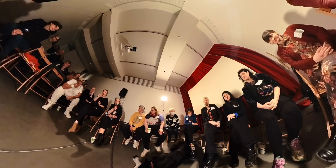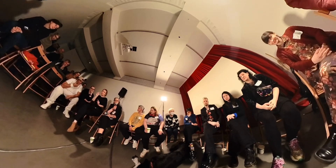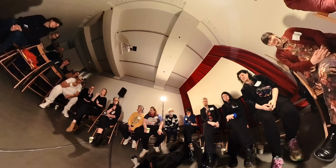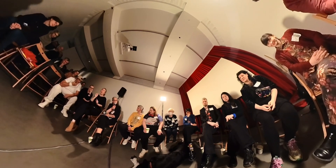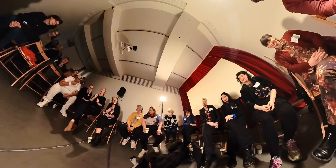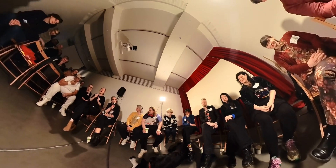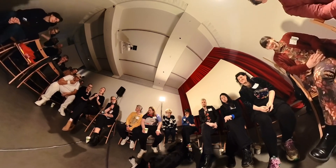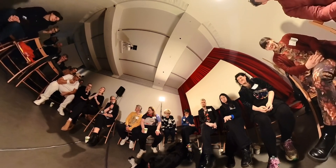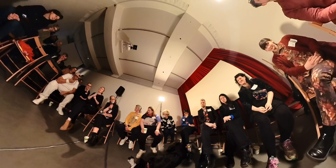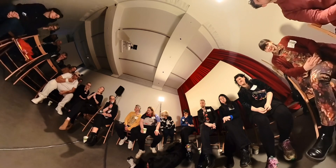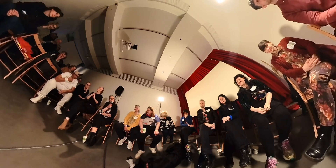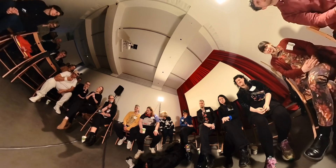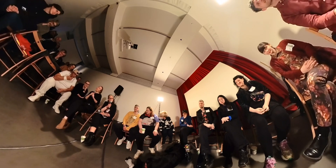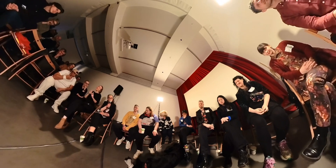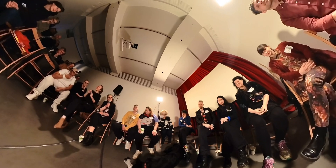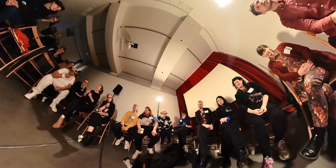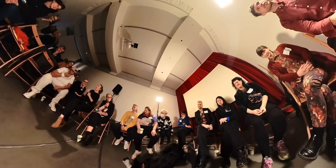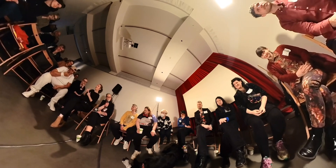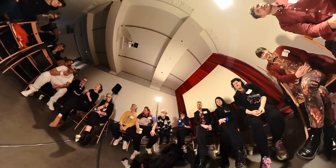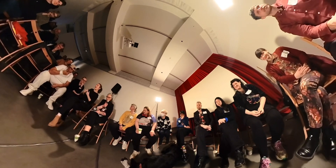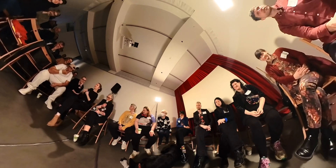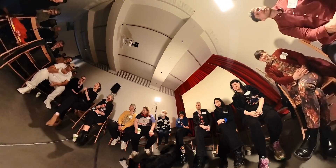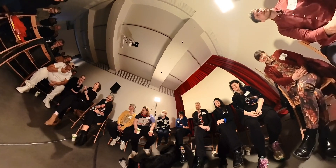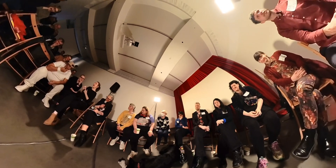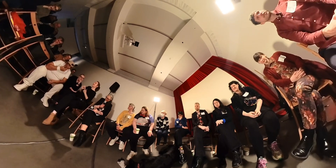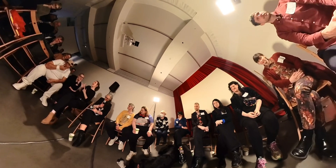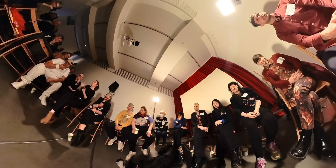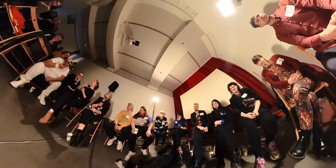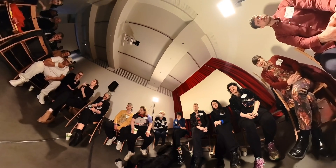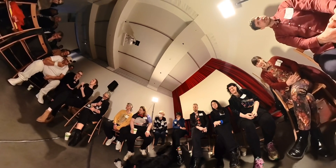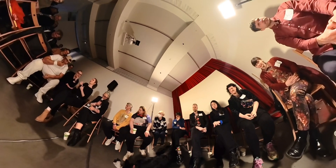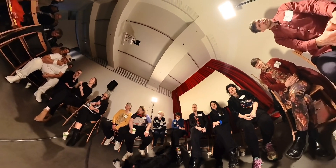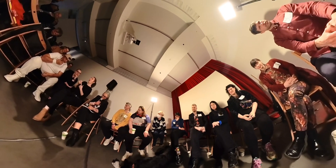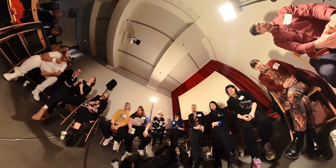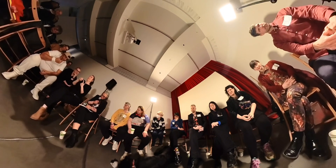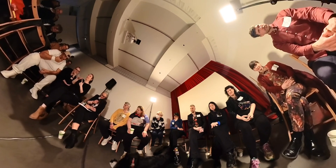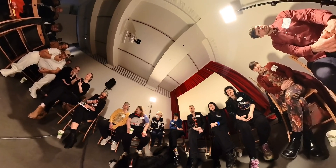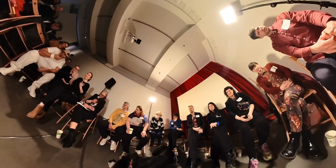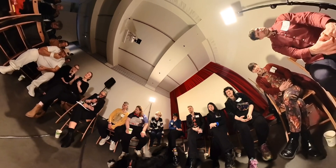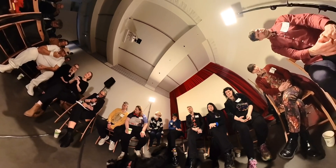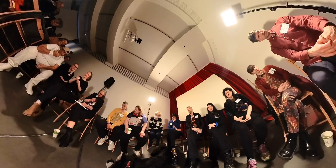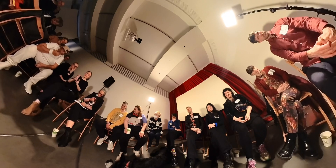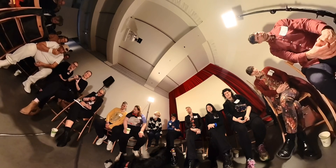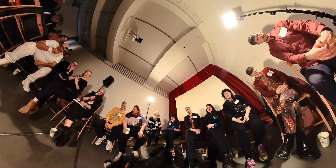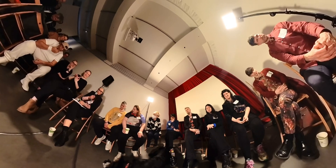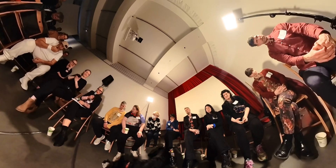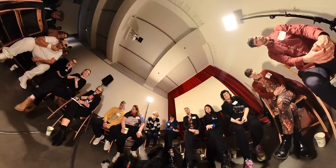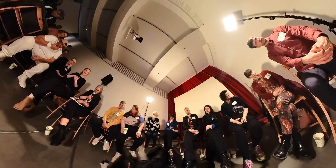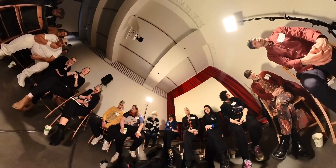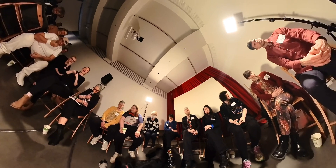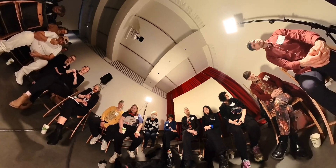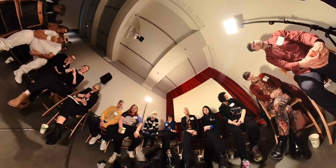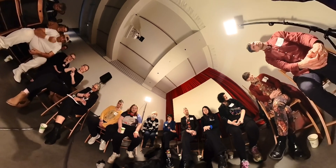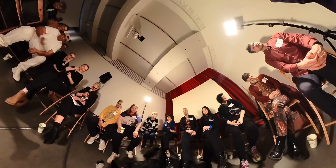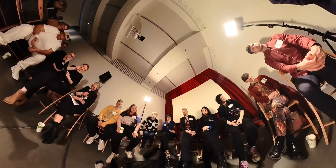jedna otázka pro více zájemců. A takže bych teďka začala s